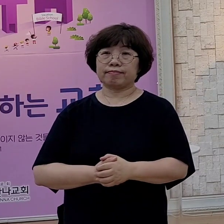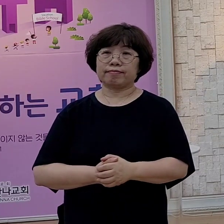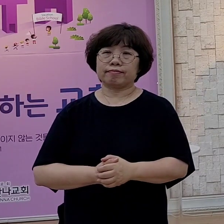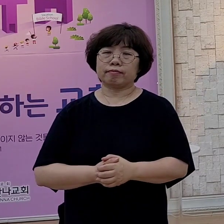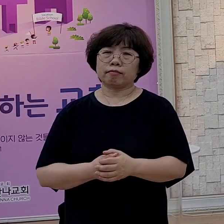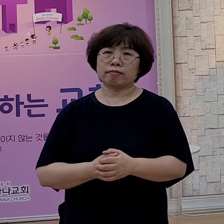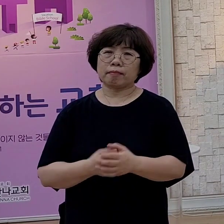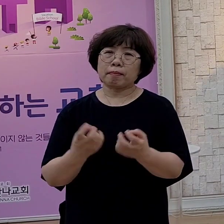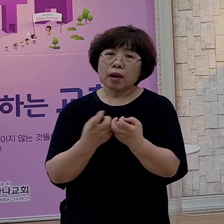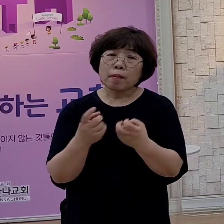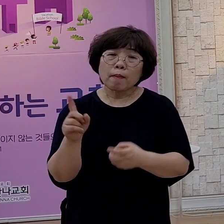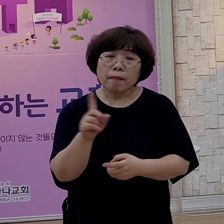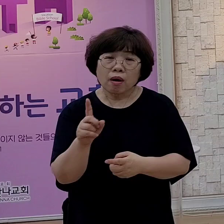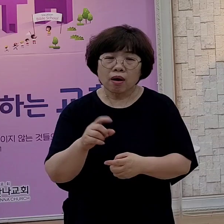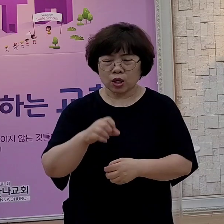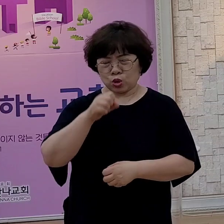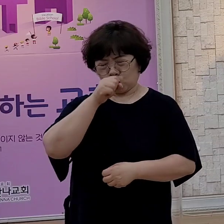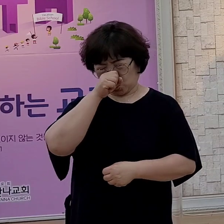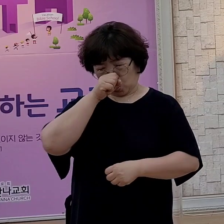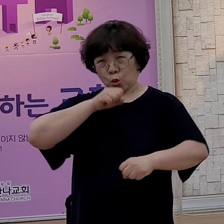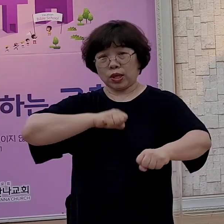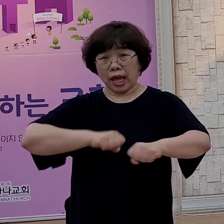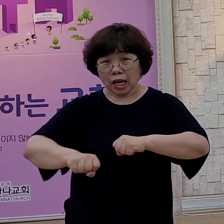어떻게 하라고요? 선행,